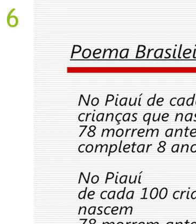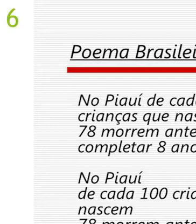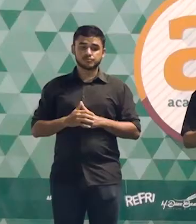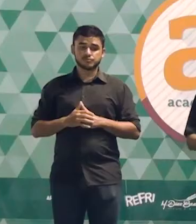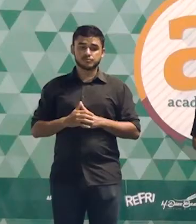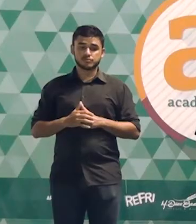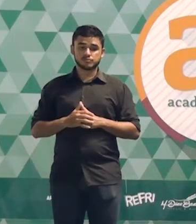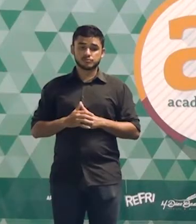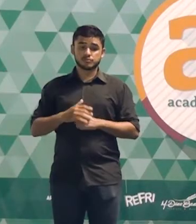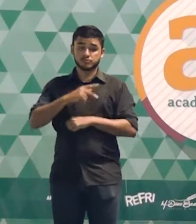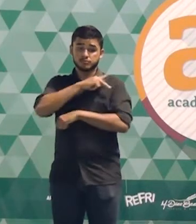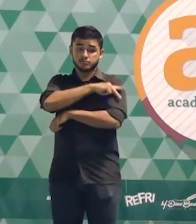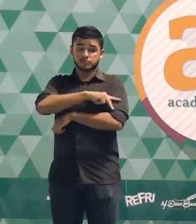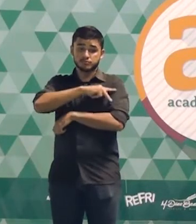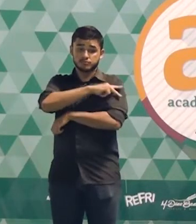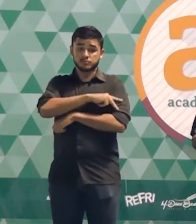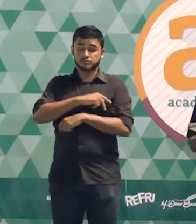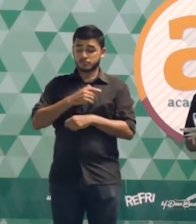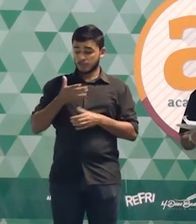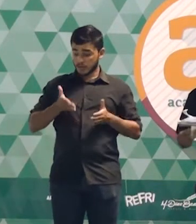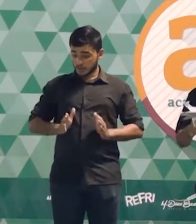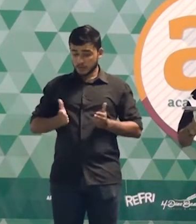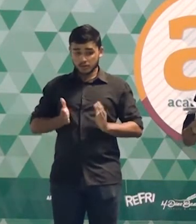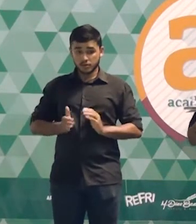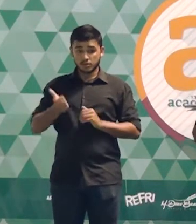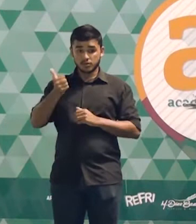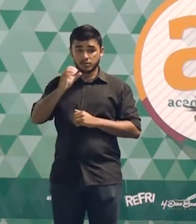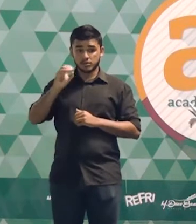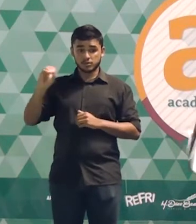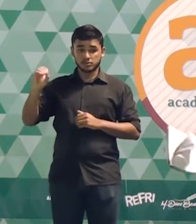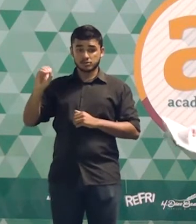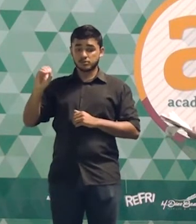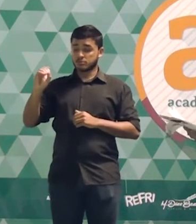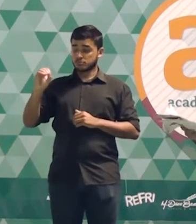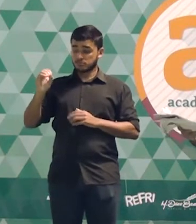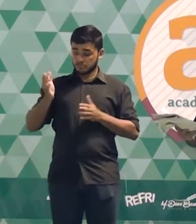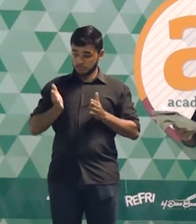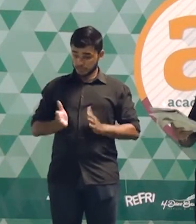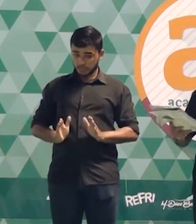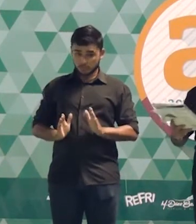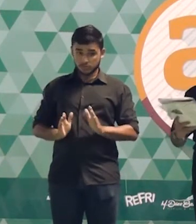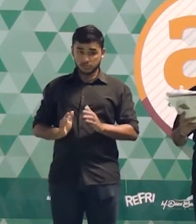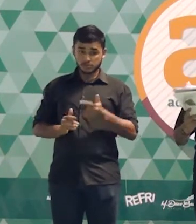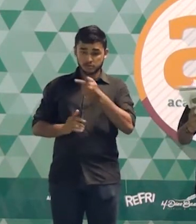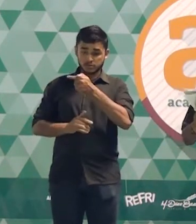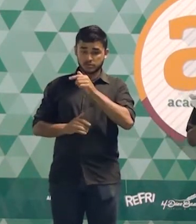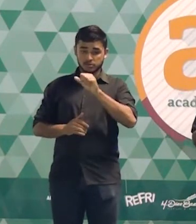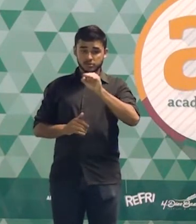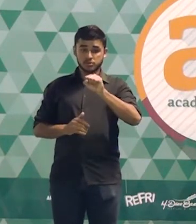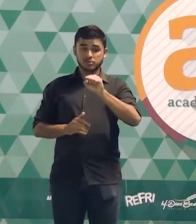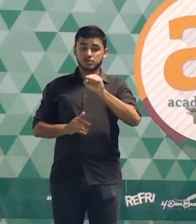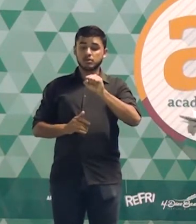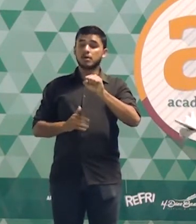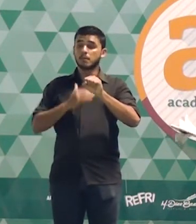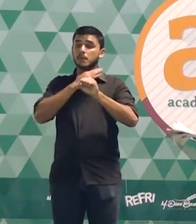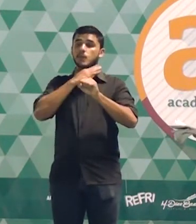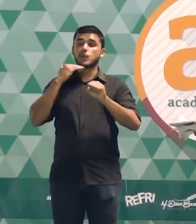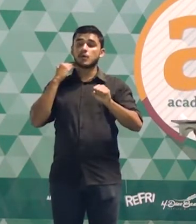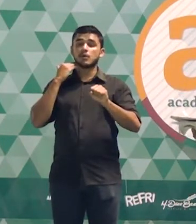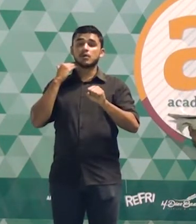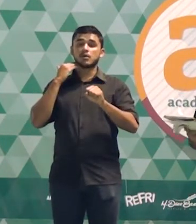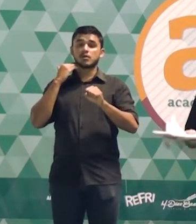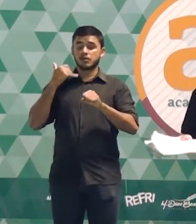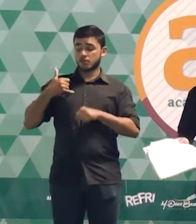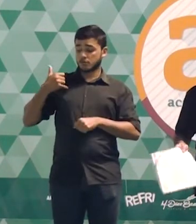idade. No Piauí, de cada 100 crianças que nascem, 78 morrem antes de